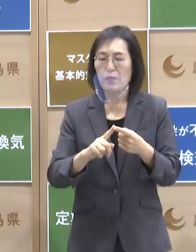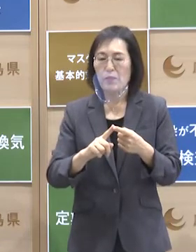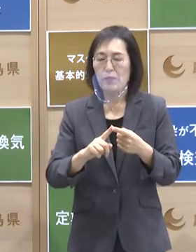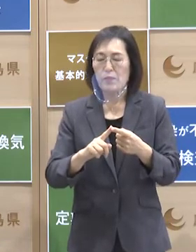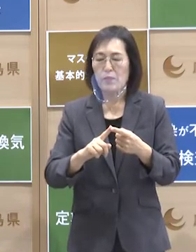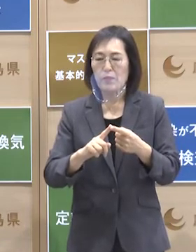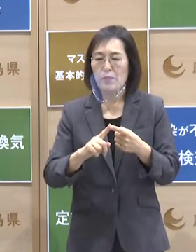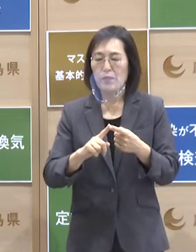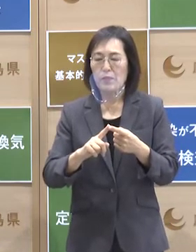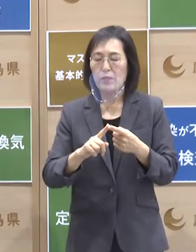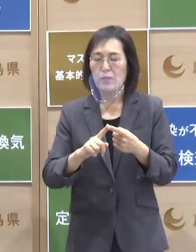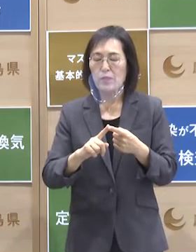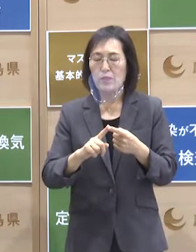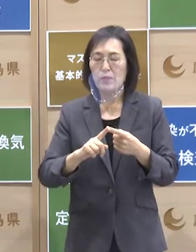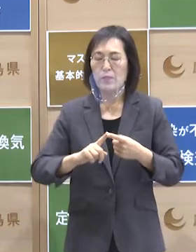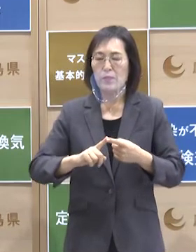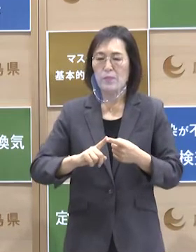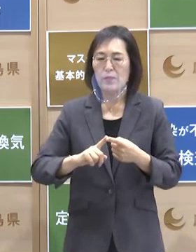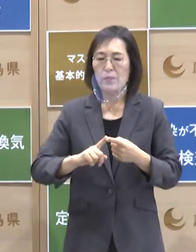この